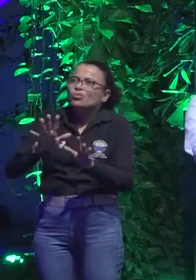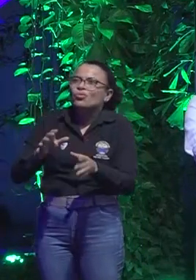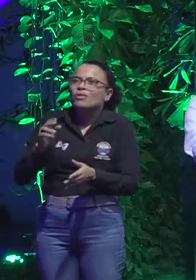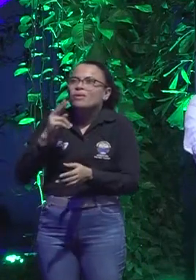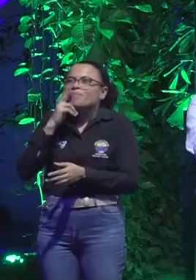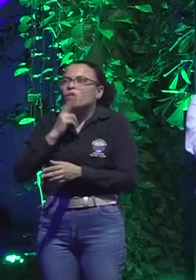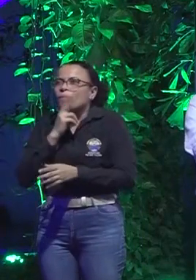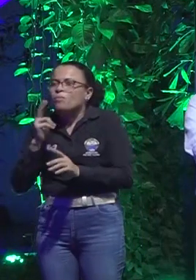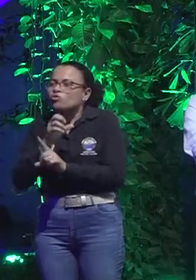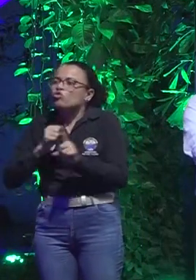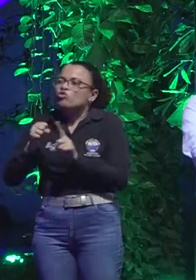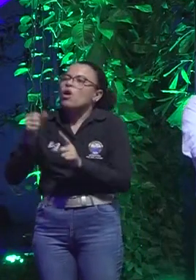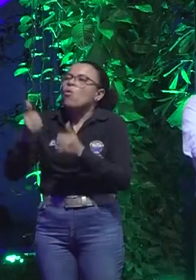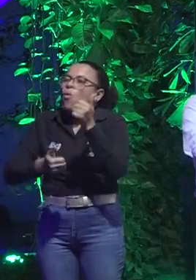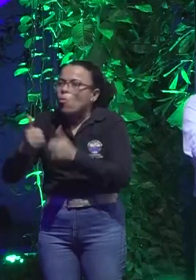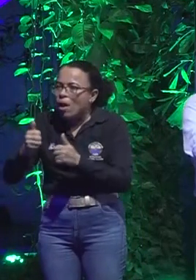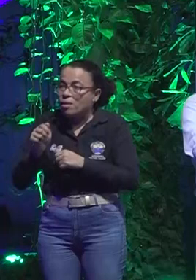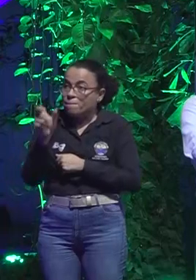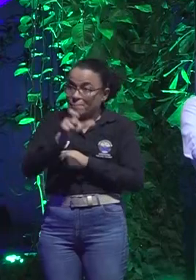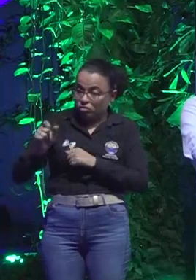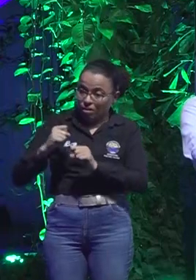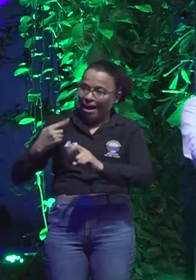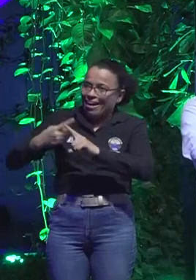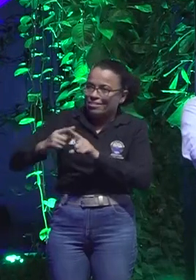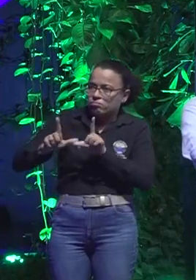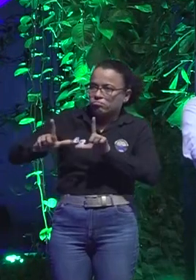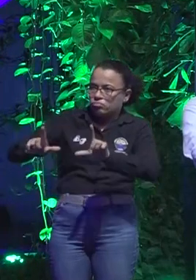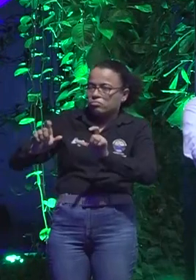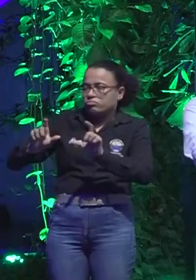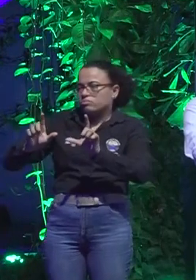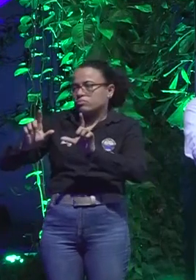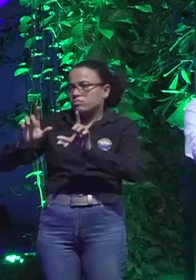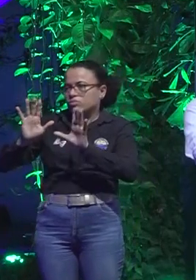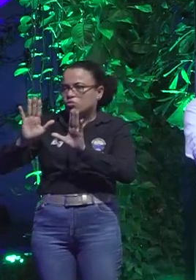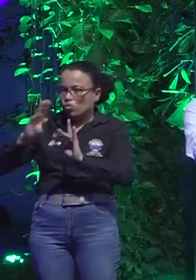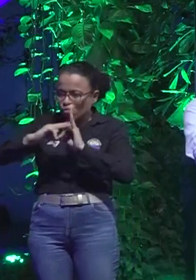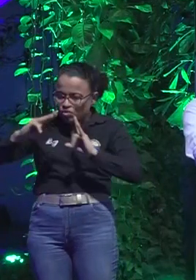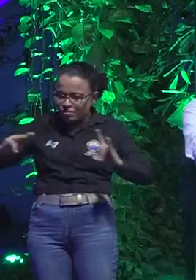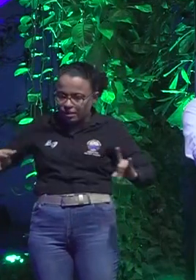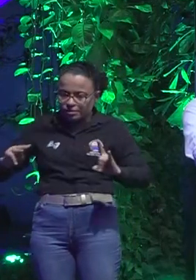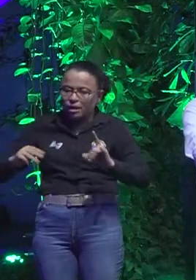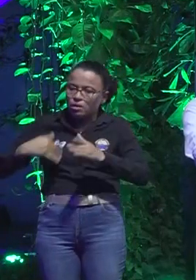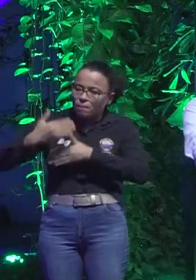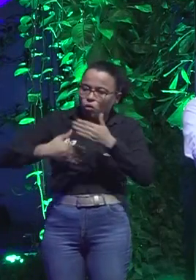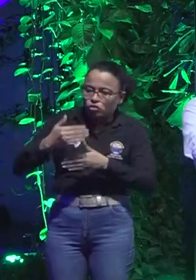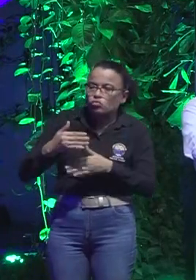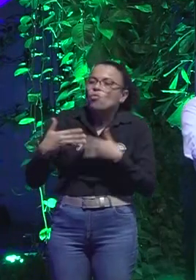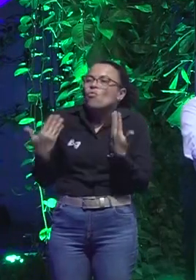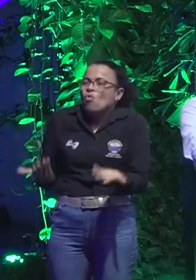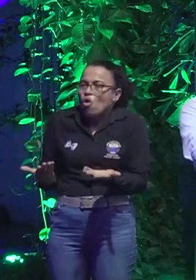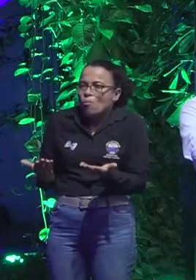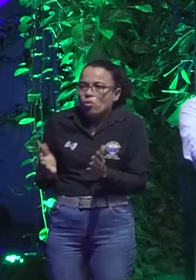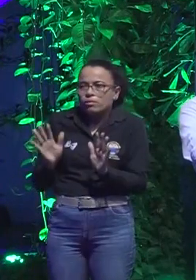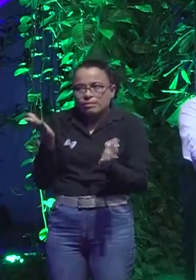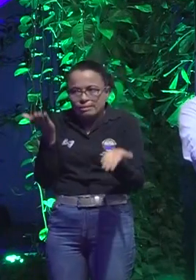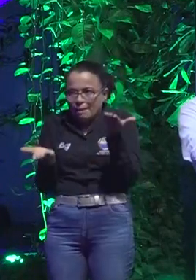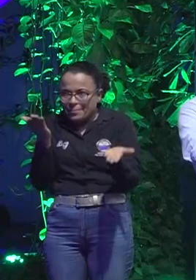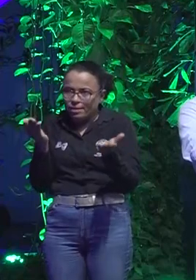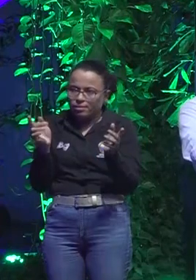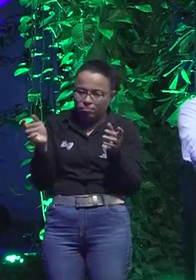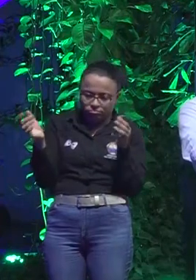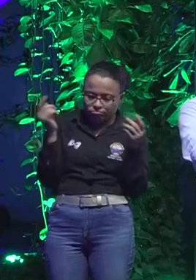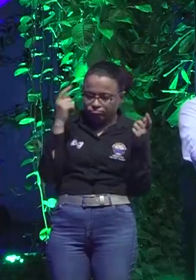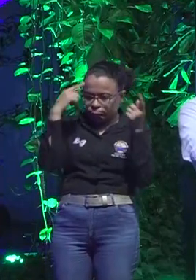social, montadas por los graduados y que no debería estar la universidad en ese camino. En el cuarto componente dice, la